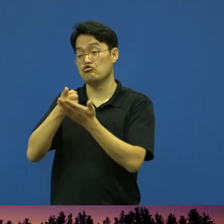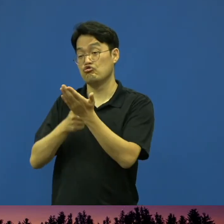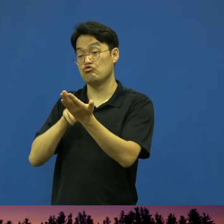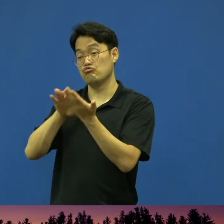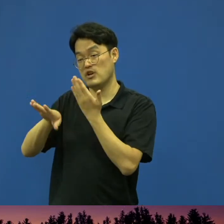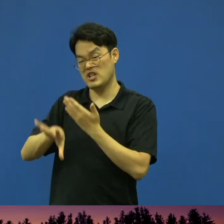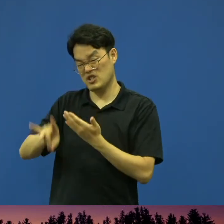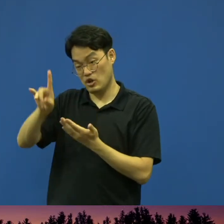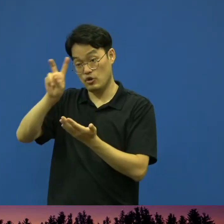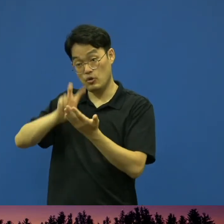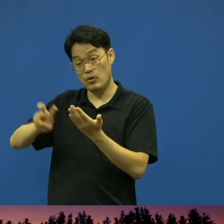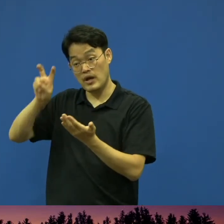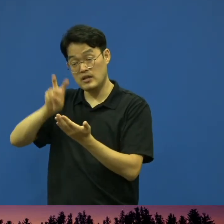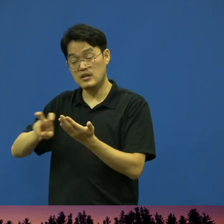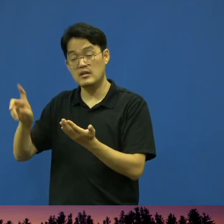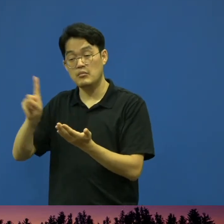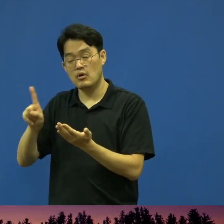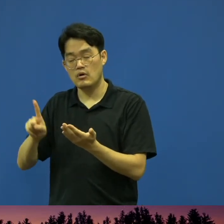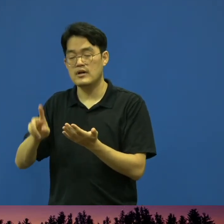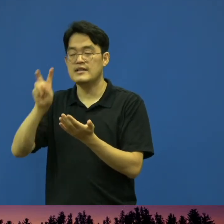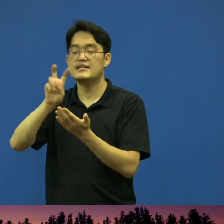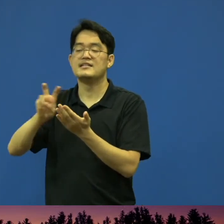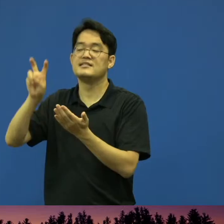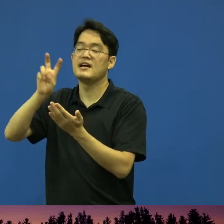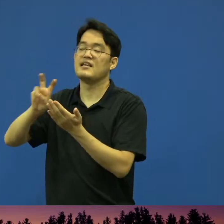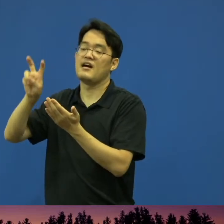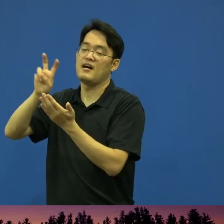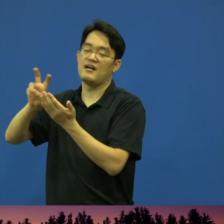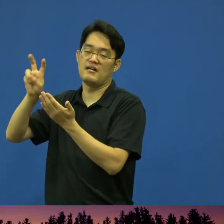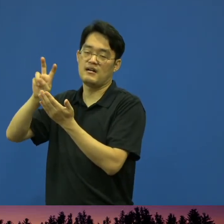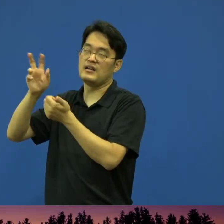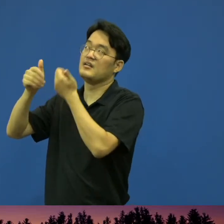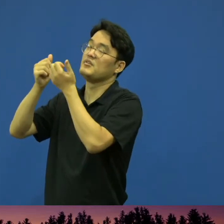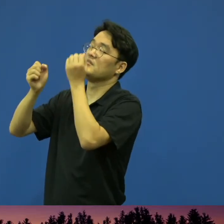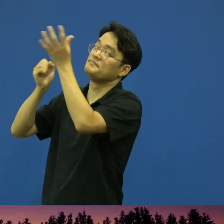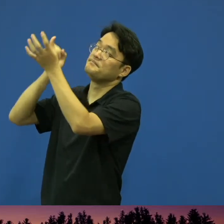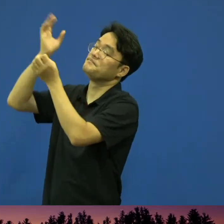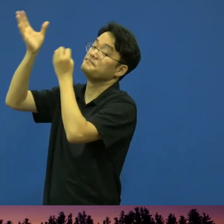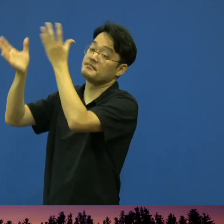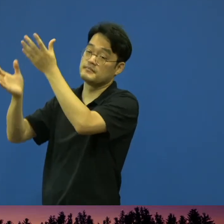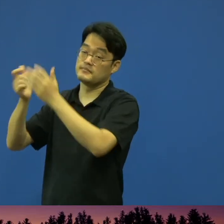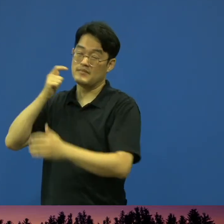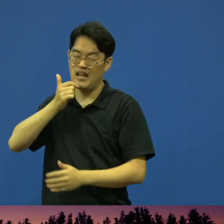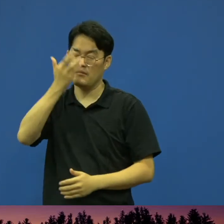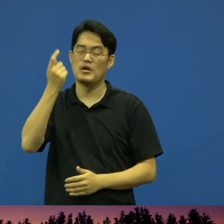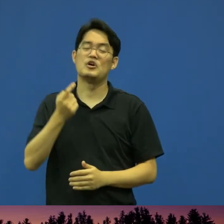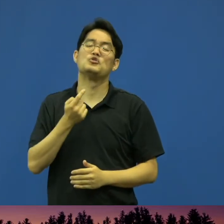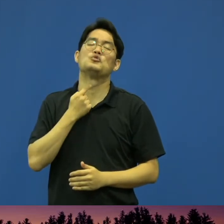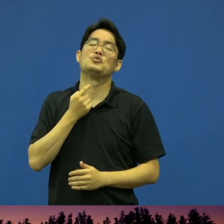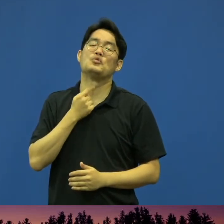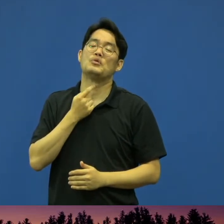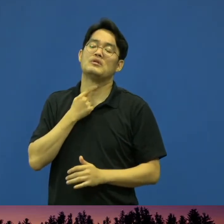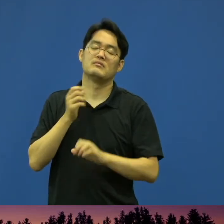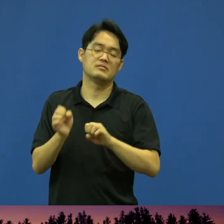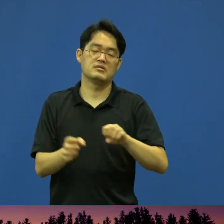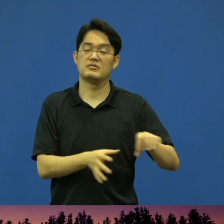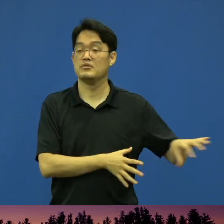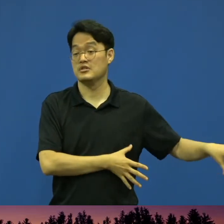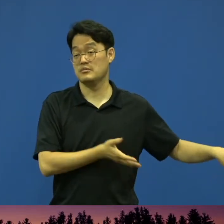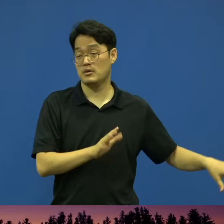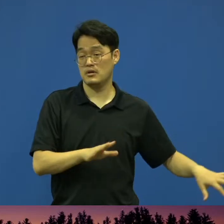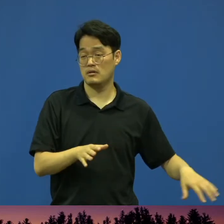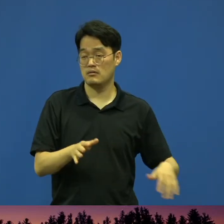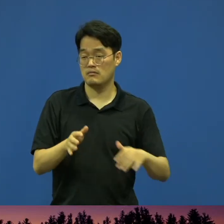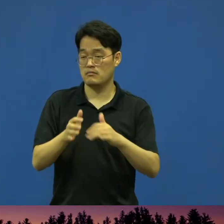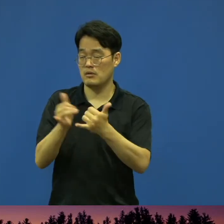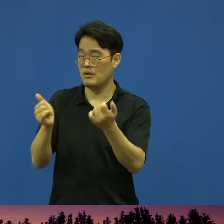노래는 찬양이었습니다. 아름다운 목소리는 잃었지만, 어쩌면 사람들의 눈을 찌푸리게